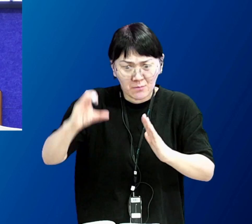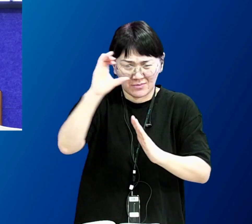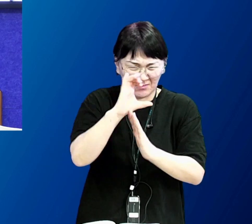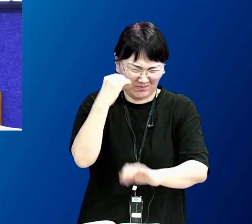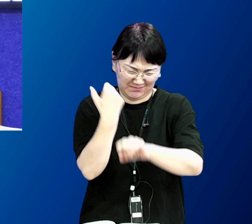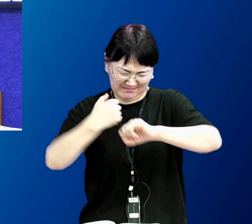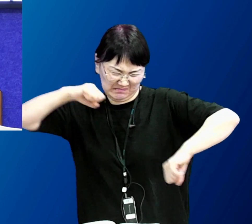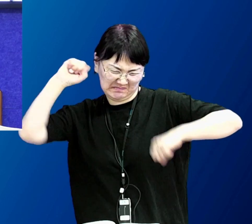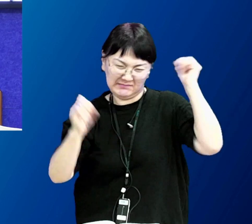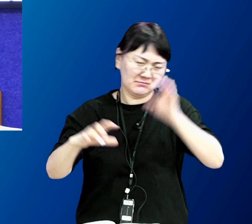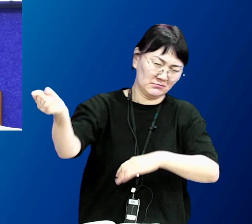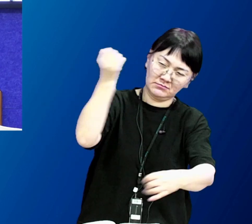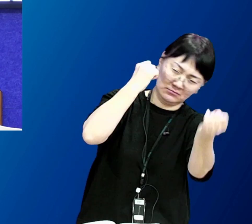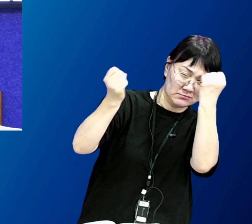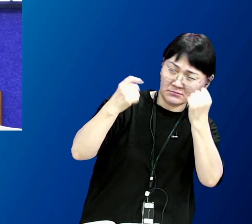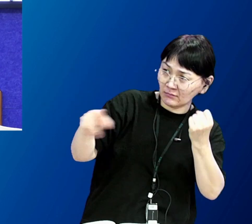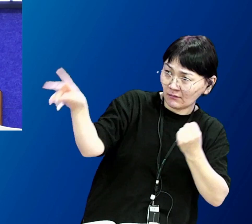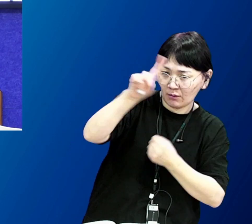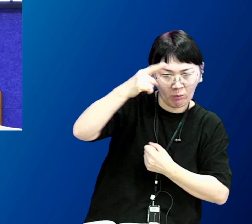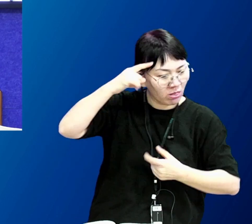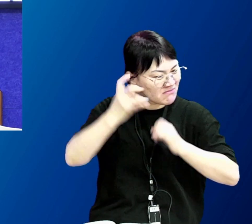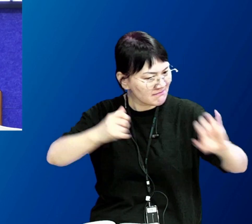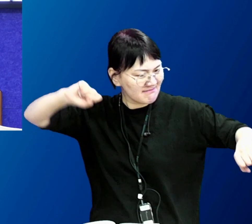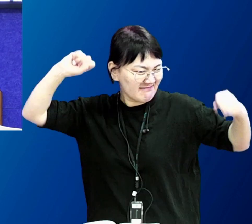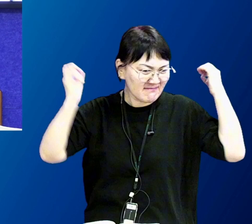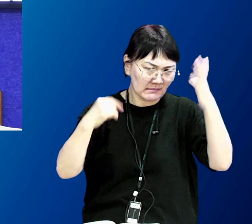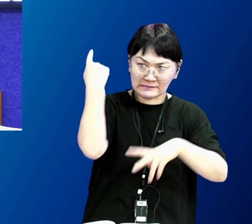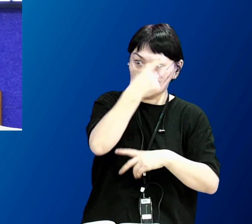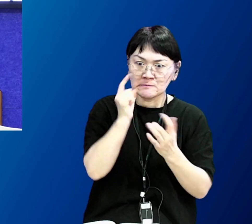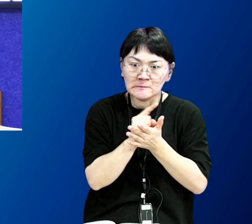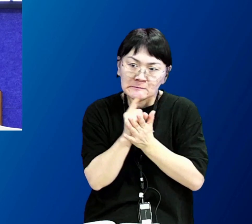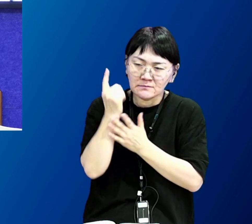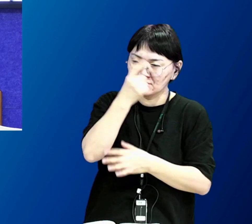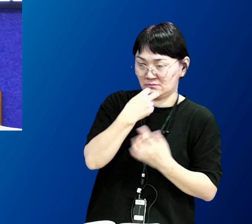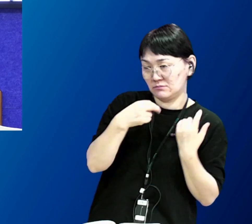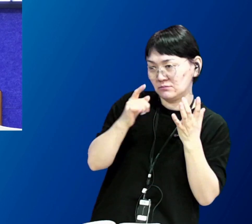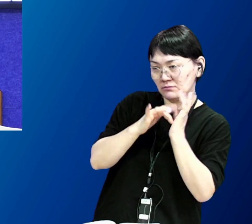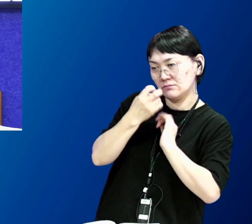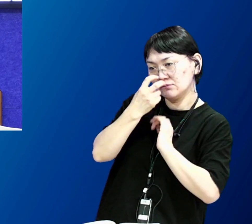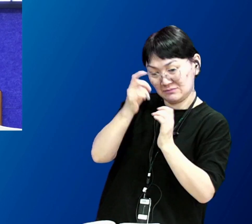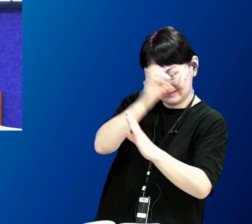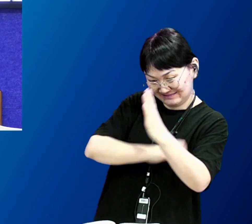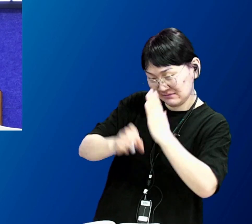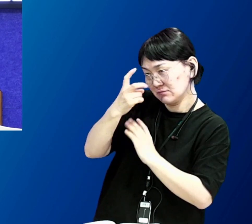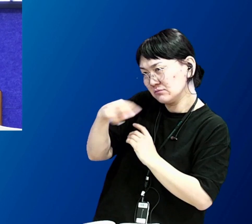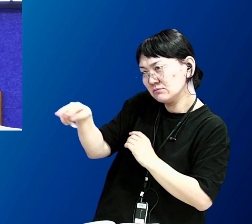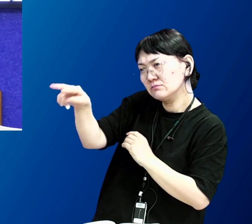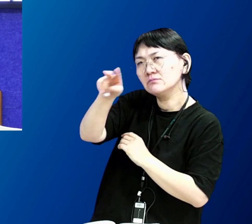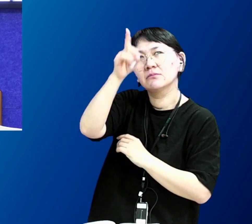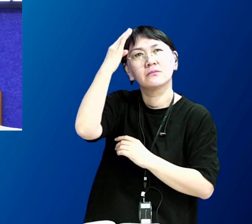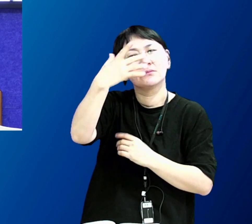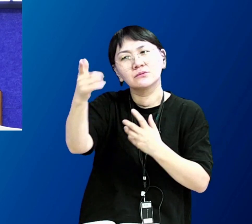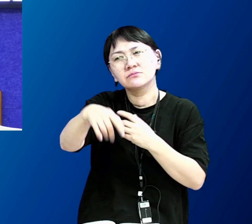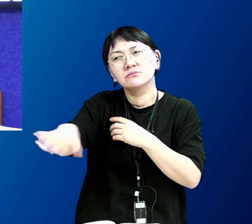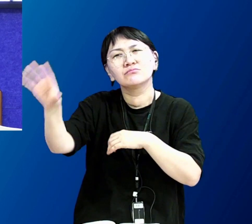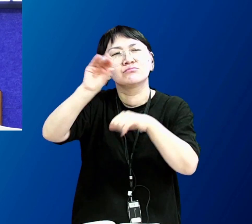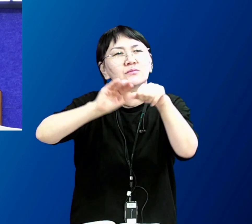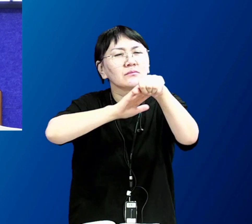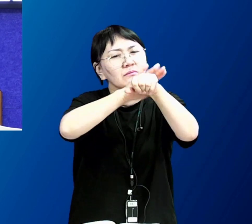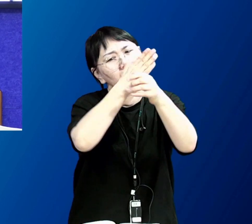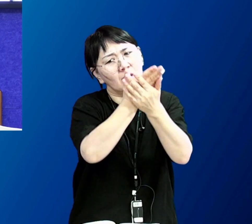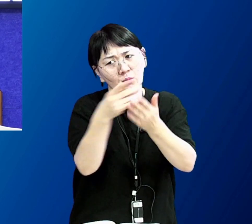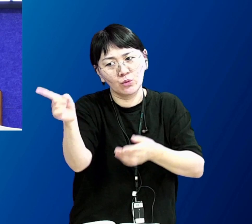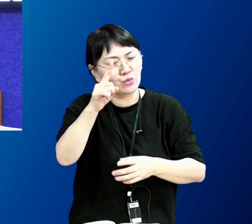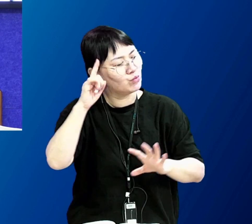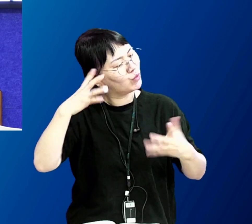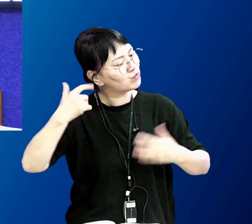чулуу шидэн дайрч байгаа тэр мунхаг хүмүүсийг харан Бурхан эцэг минь аваа тэднийг уучлаач. Тэд юу хийж